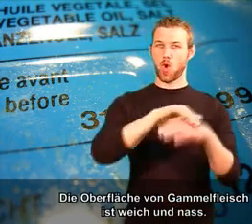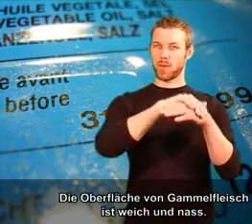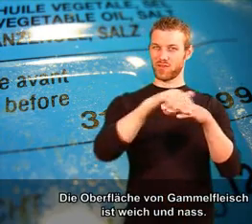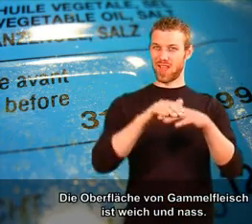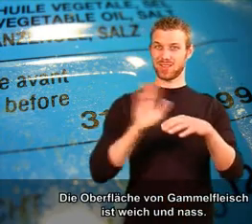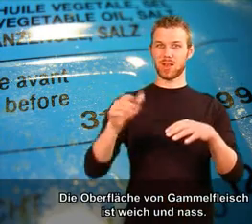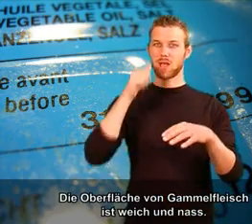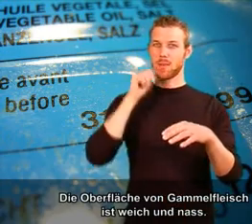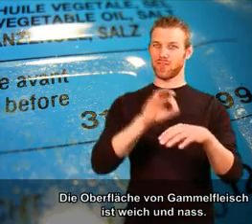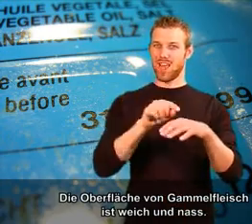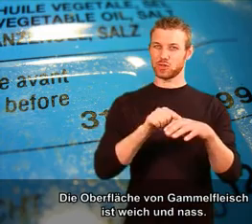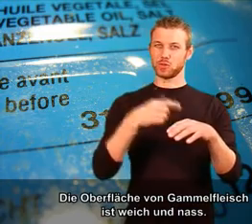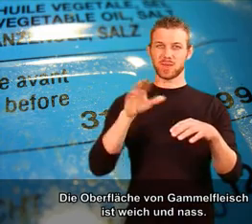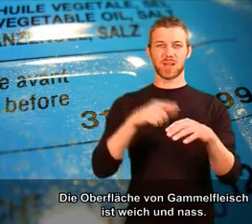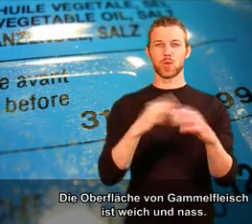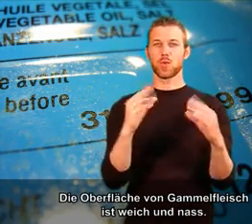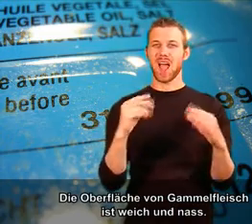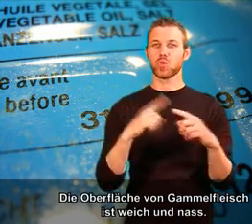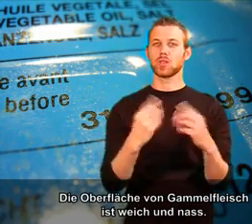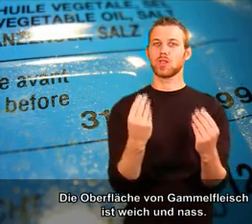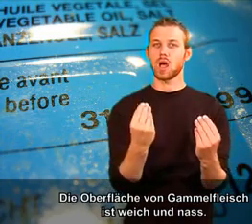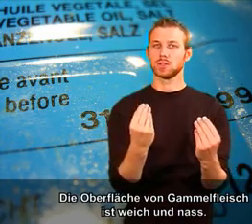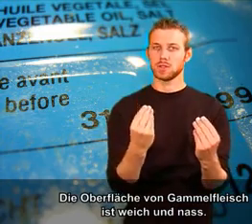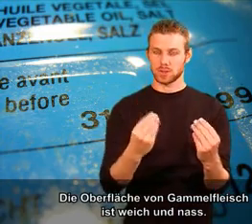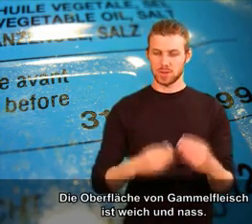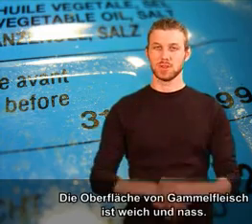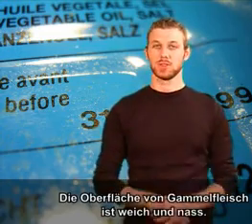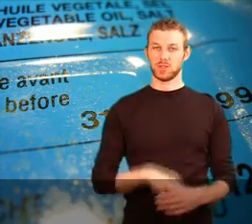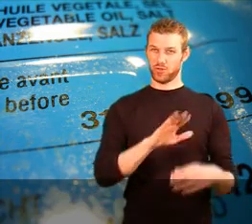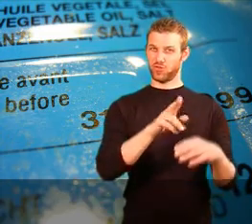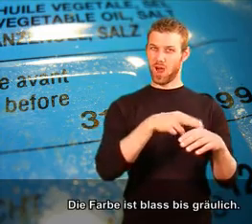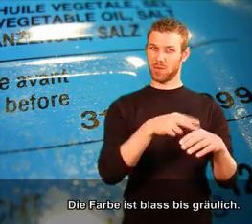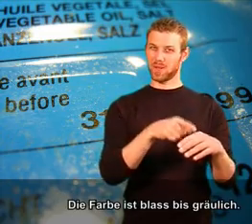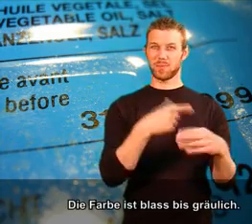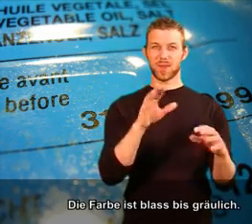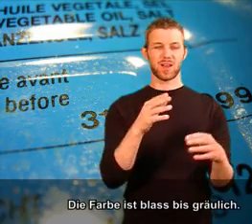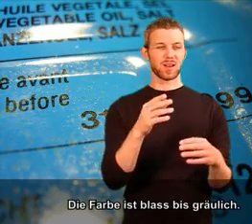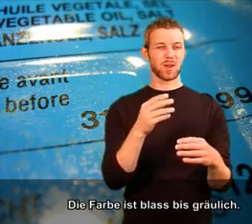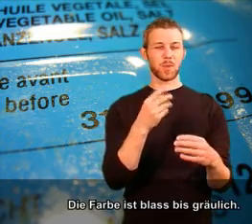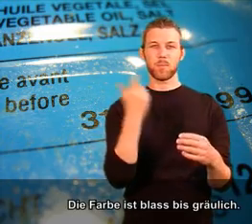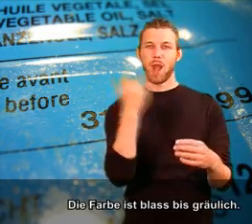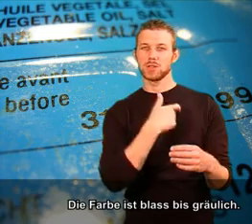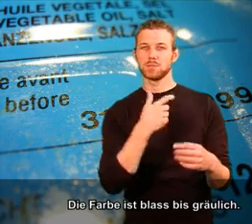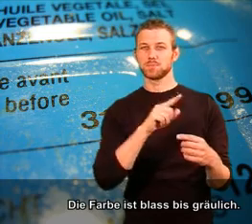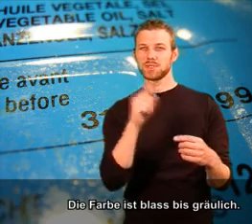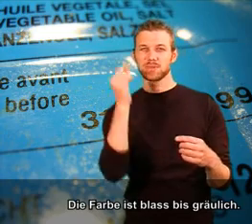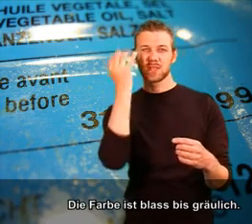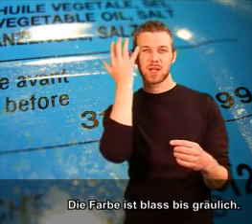Die Oberfläche von Gammelfleisch ist weich und nass. Die Farbe ist blass bis gräulich.